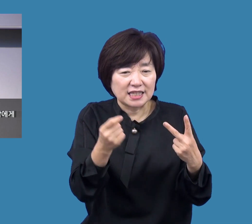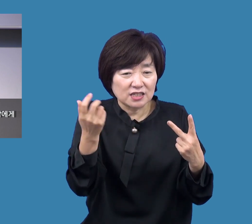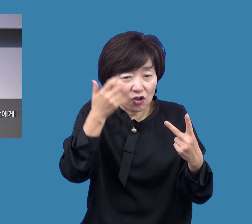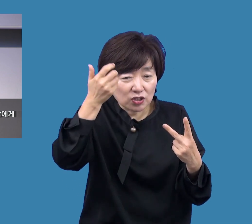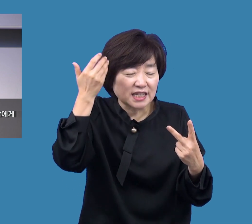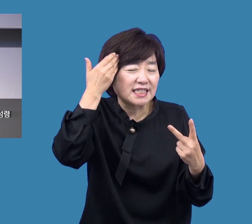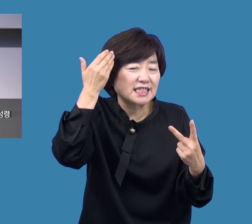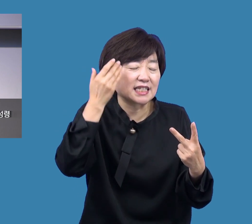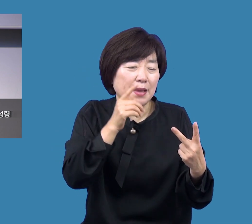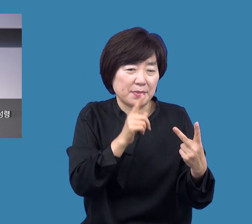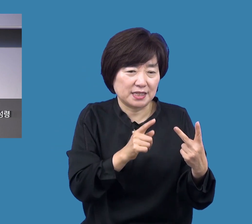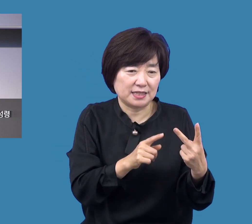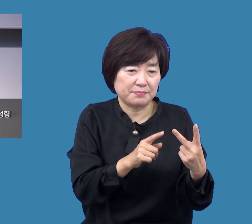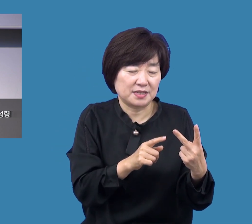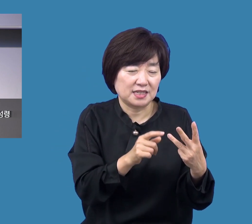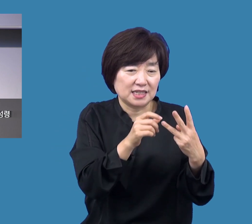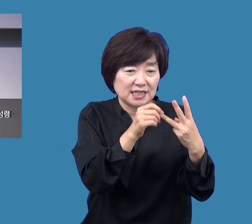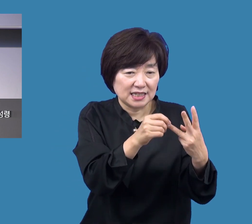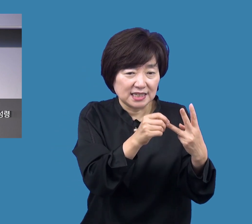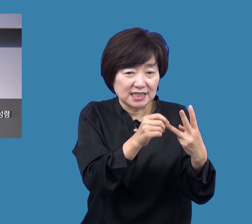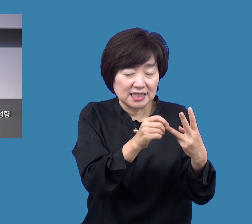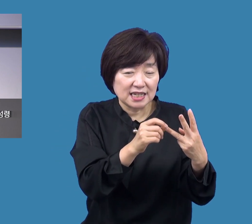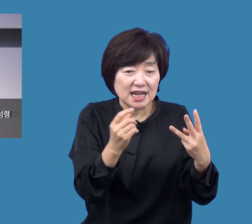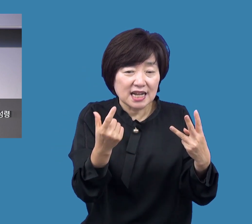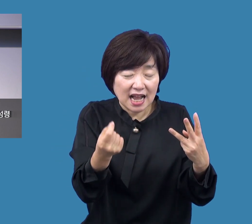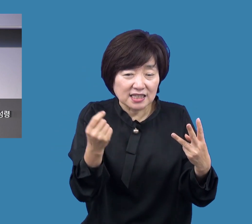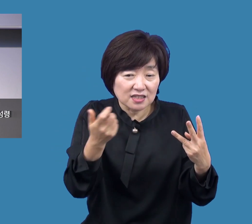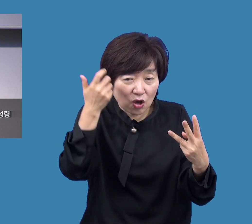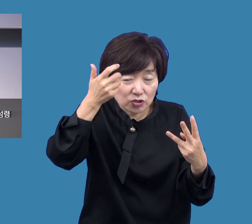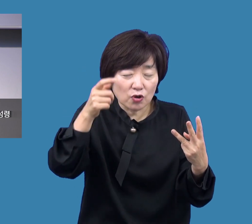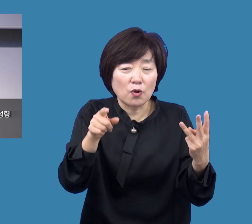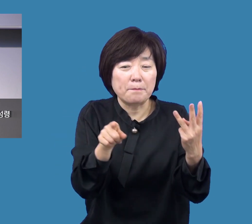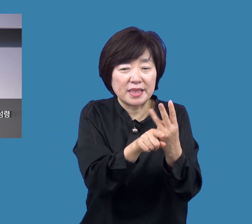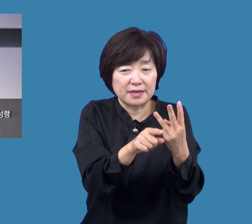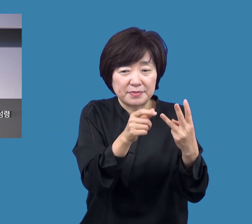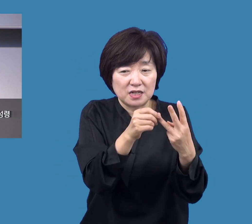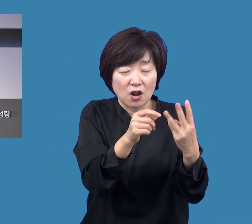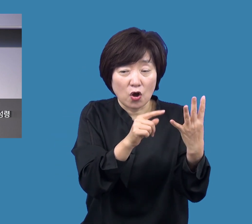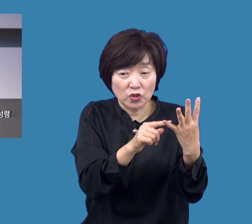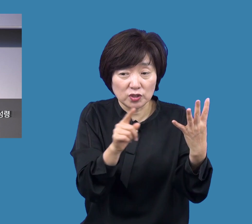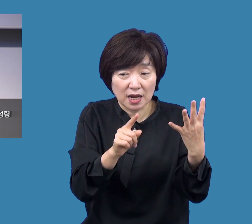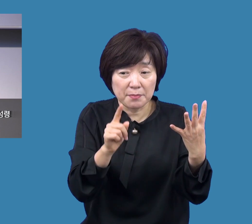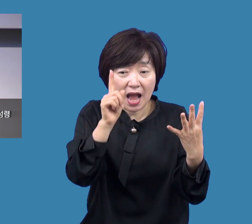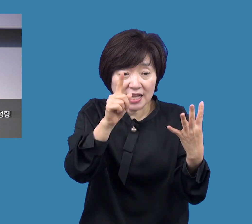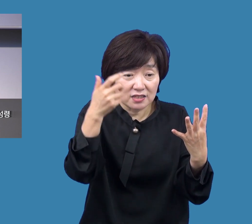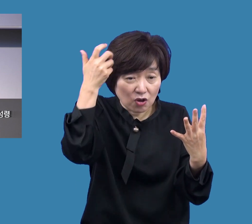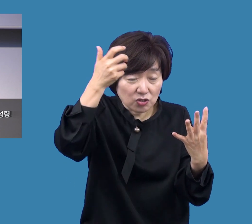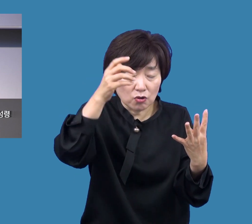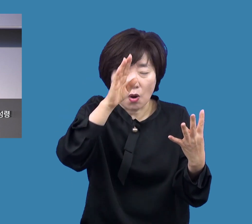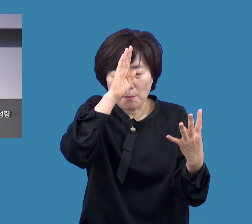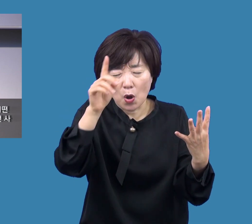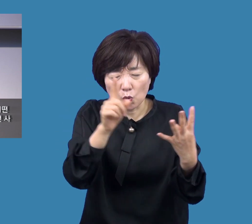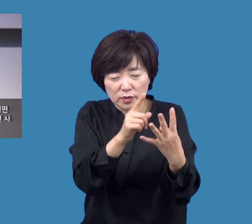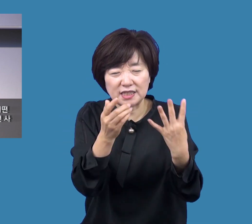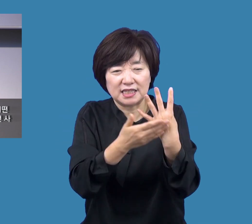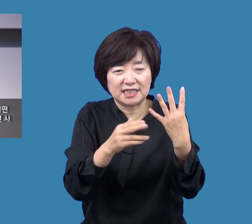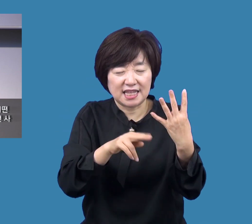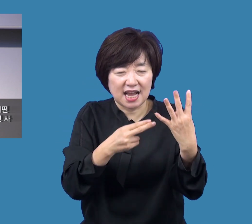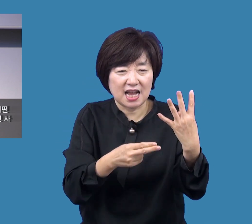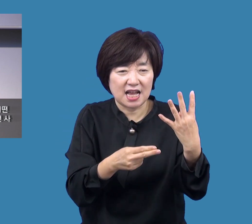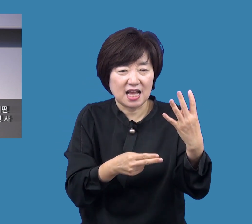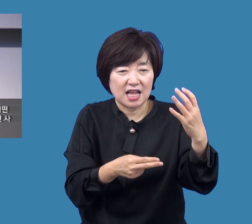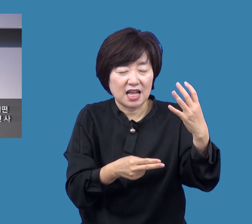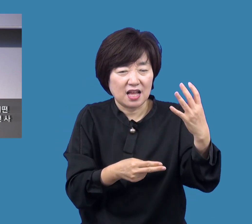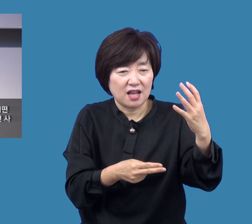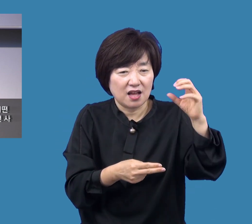따라 지식의 말씀을, 다른 사람에게는 같은 성령으로 믿음을, 어떤 사람에게는 한 성령으로 병 고치는 은사를, 또